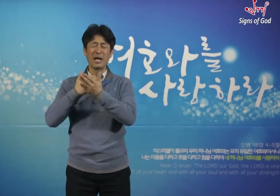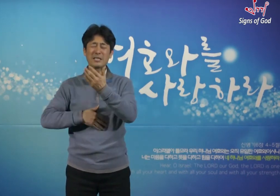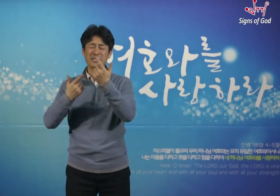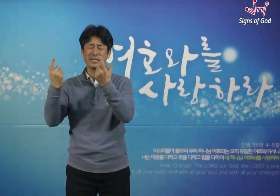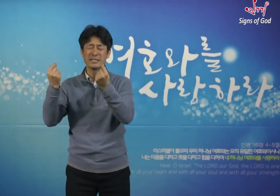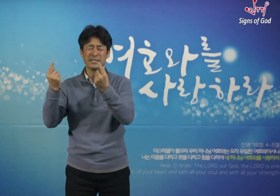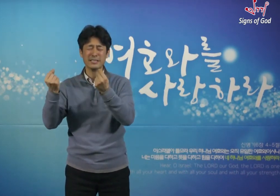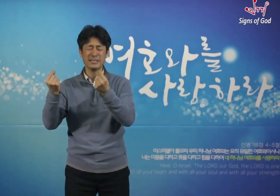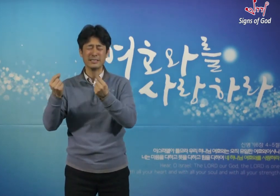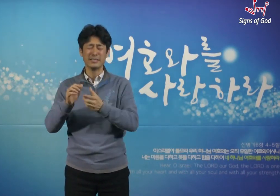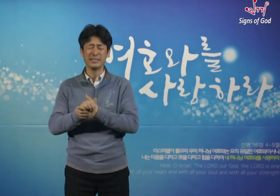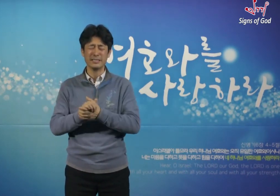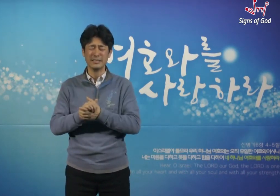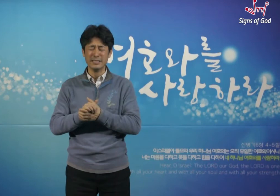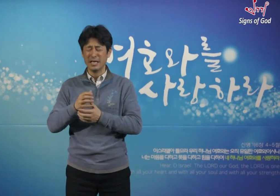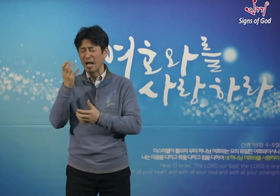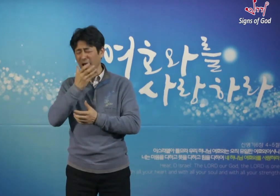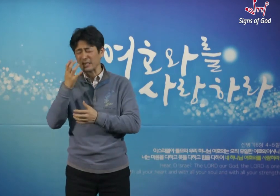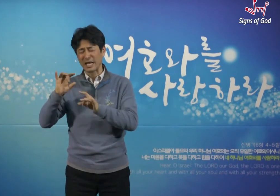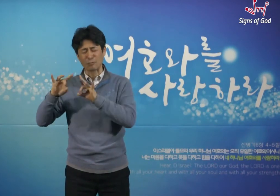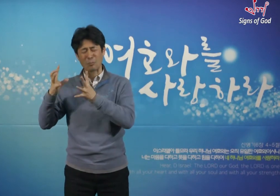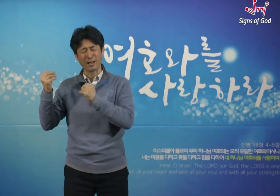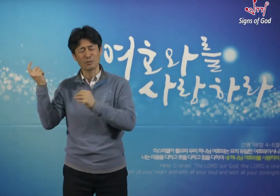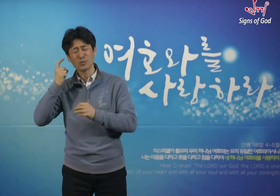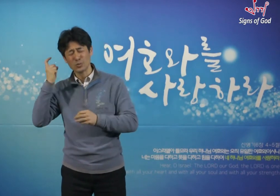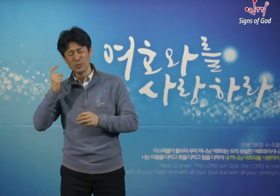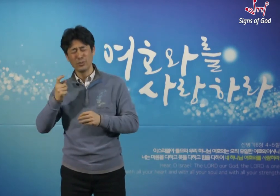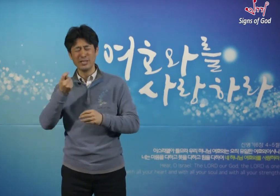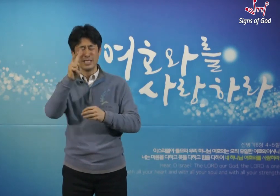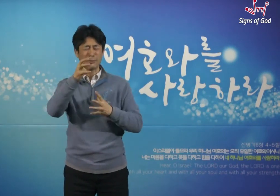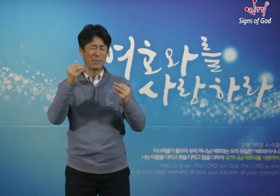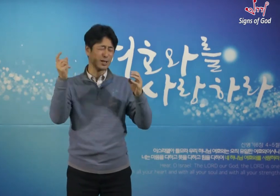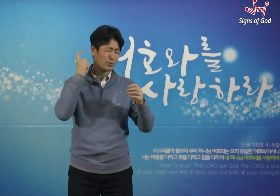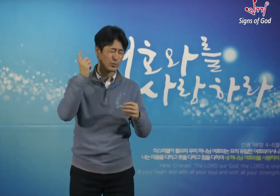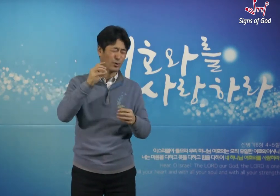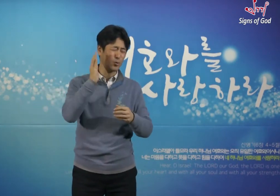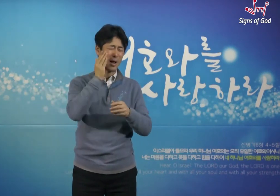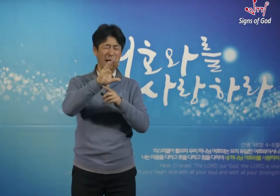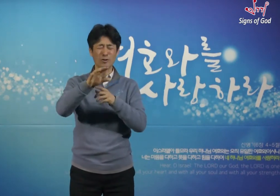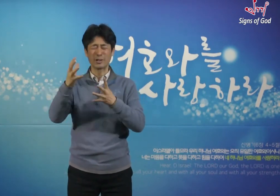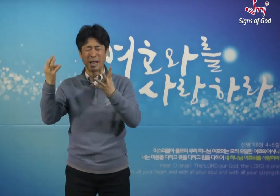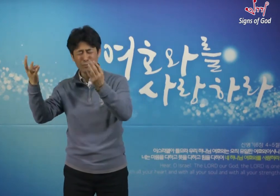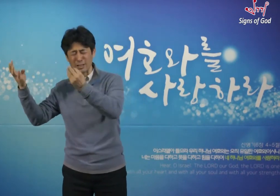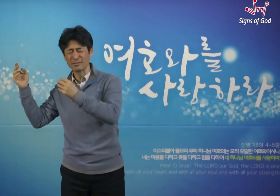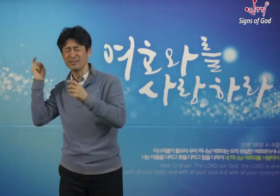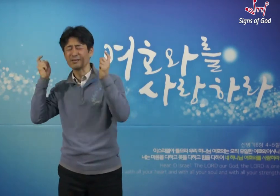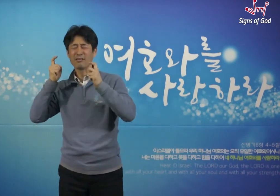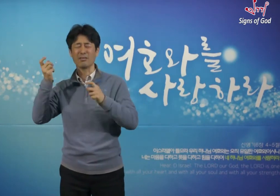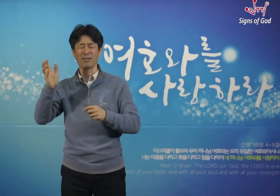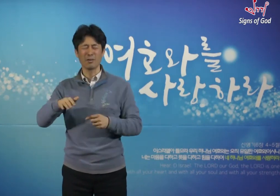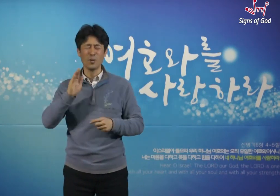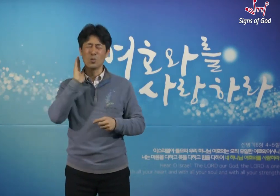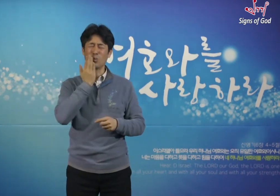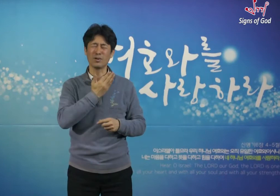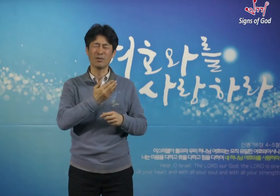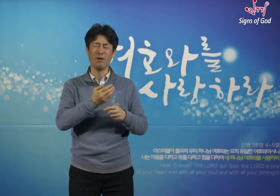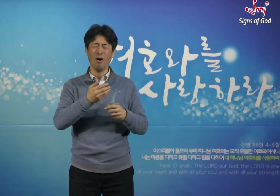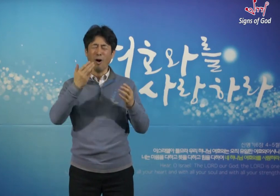주님, 알고처럼 성인은 많은 듣고 TV 보고 여러 가지 방송 매체로 인해서 또 복음을